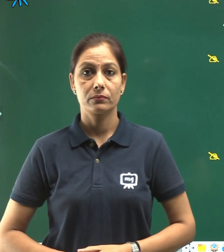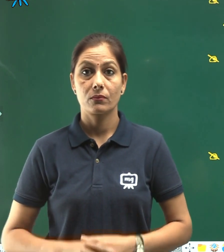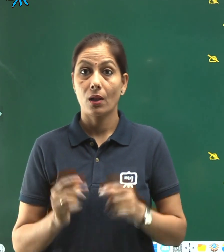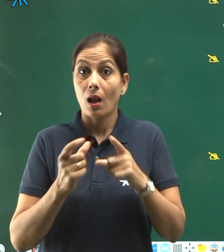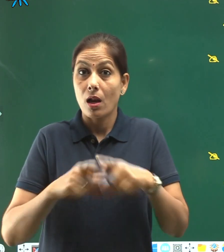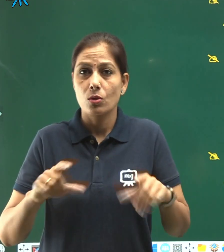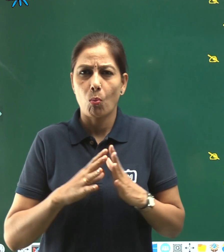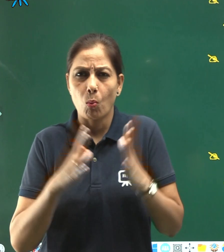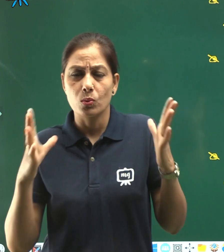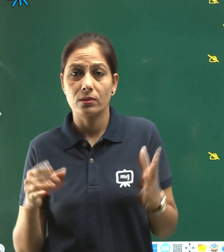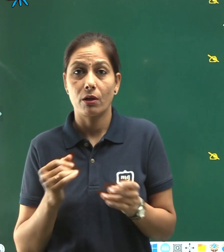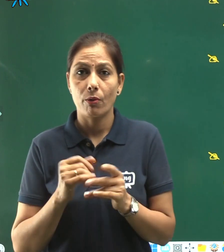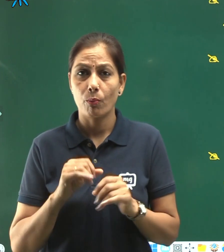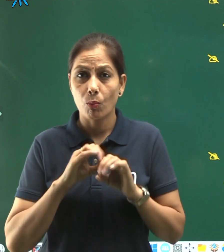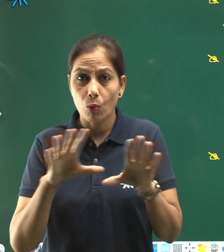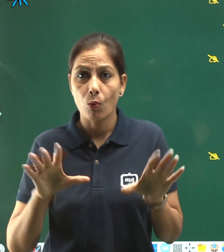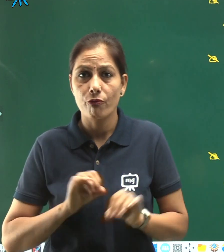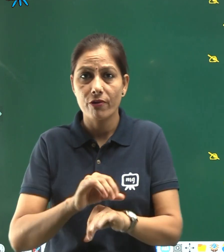भयंकर प्रकोप फैला हुआ था।